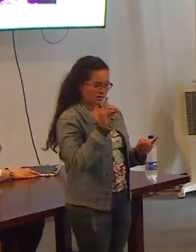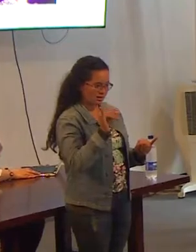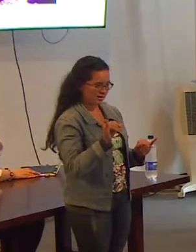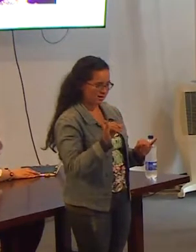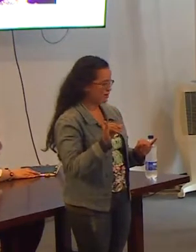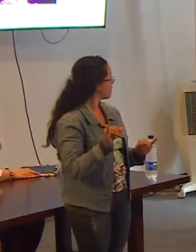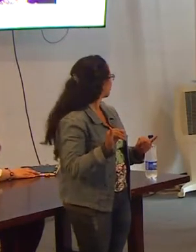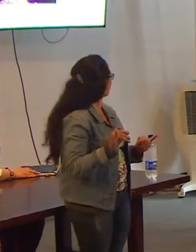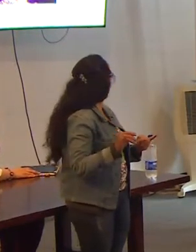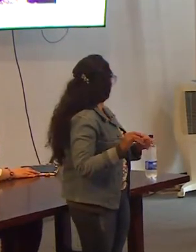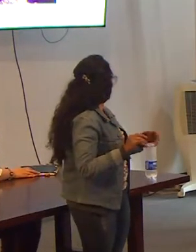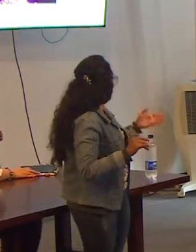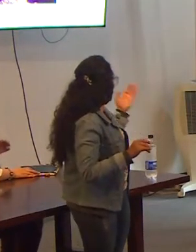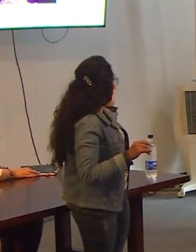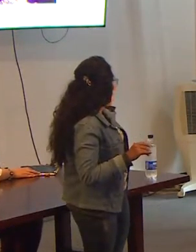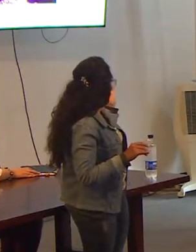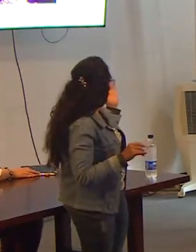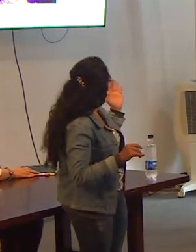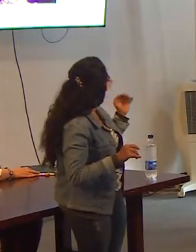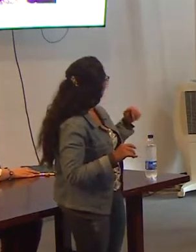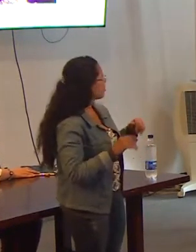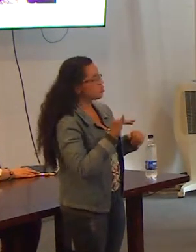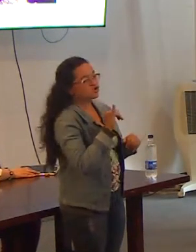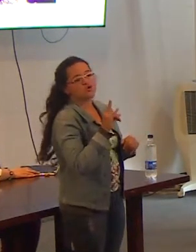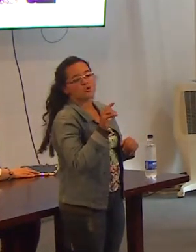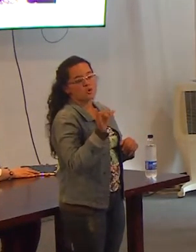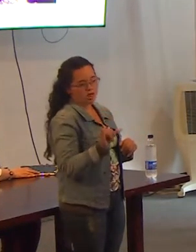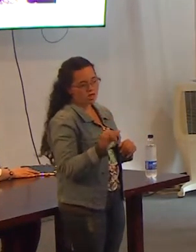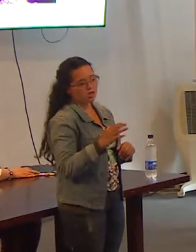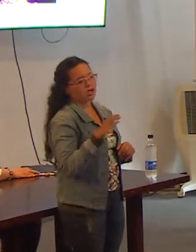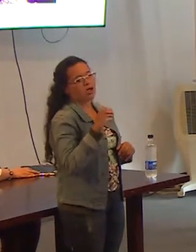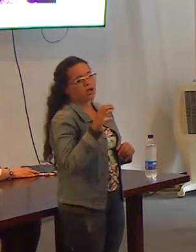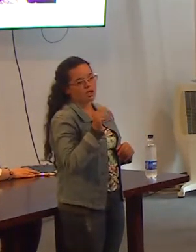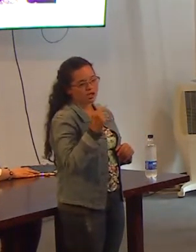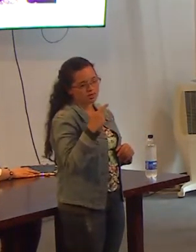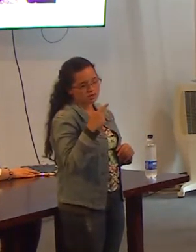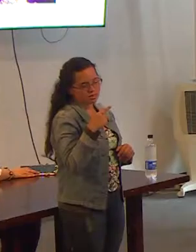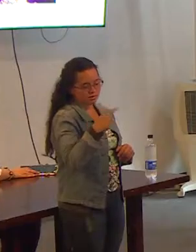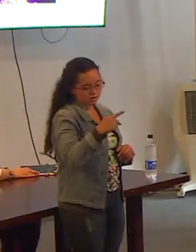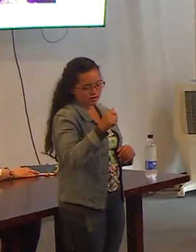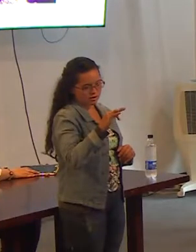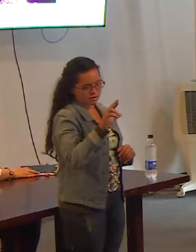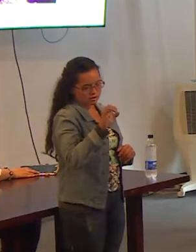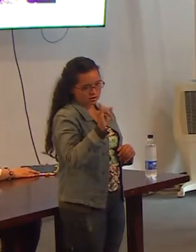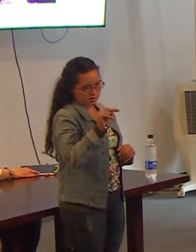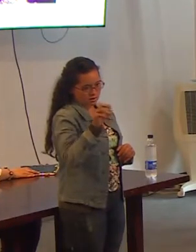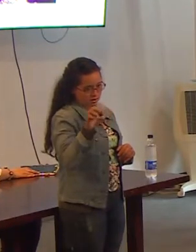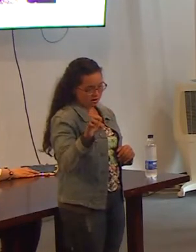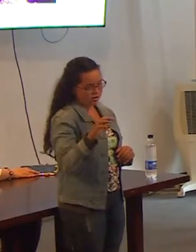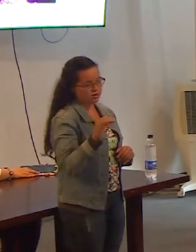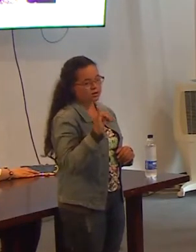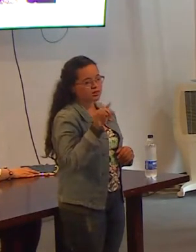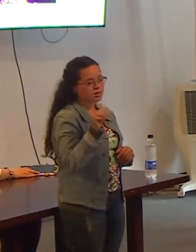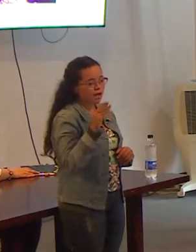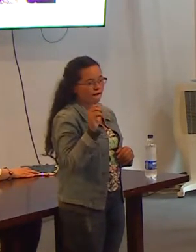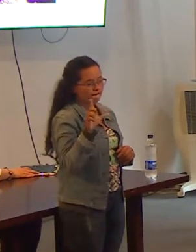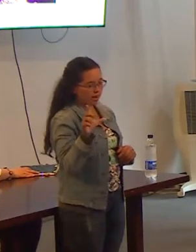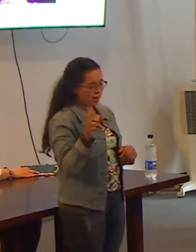Cindy Tiria, perdón, van a encontrar a Julie, a Katherine, a Camilo, a Paola, a Isabel y quien les